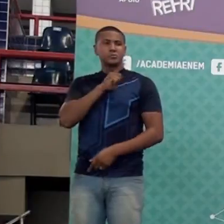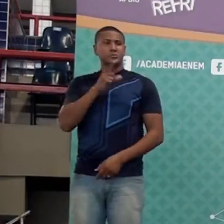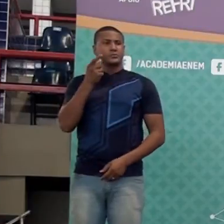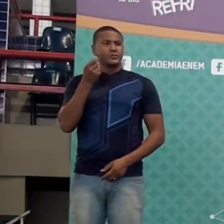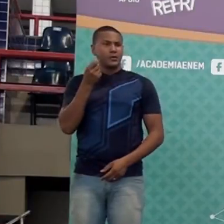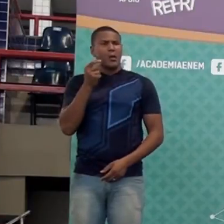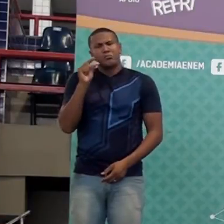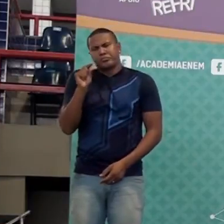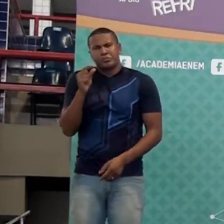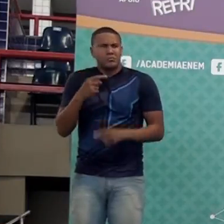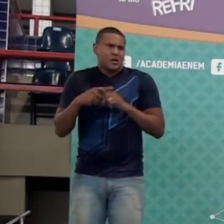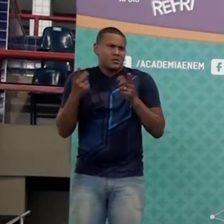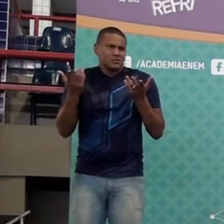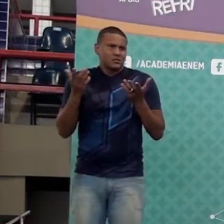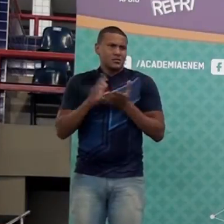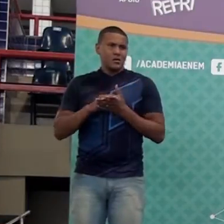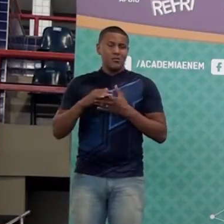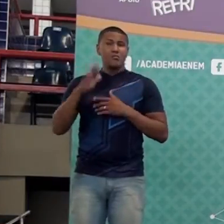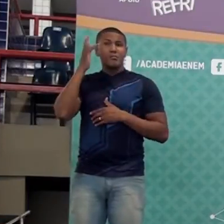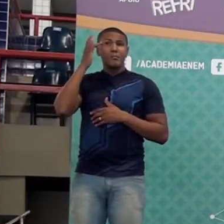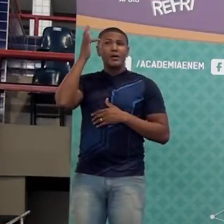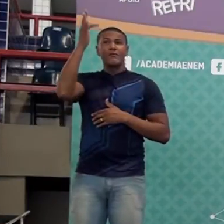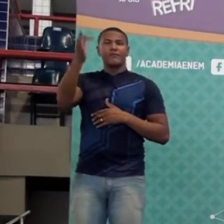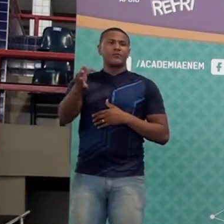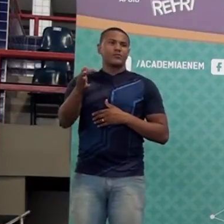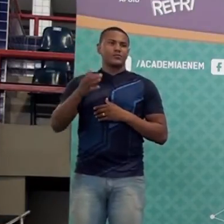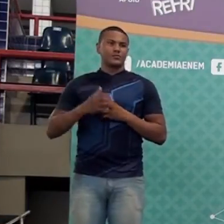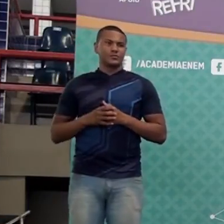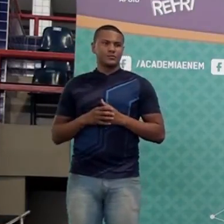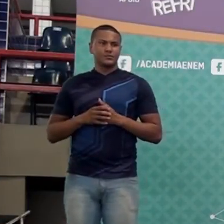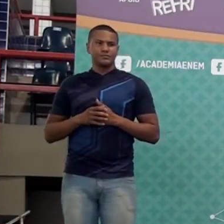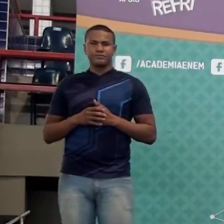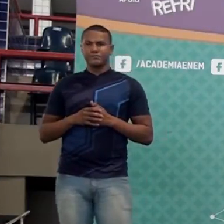produzindo biodiesel a partir desse óleo, tá?